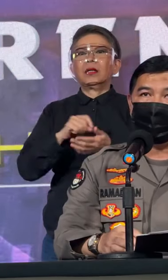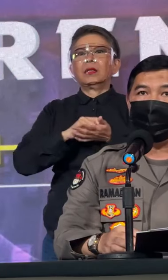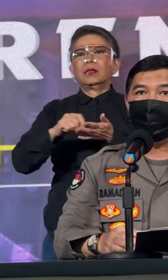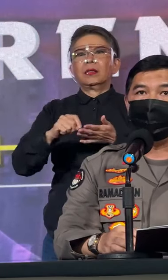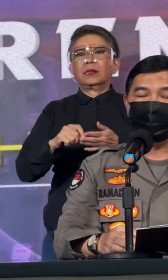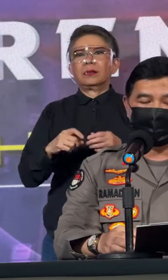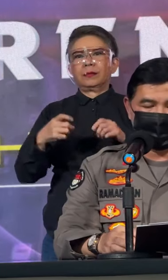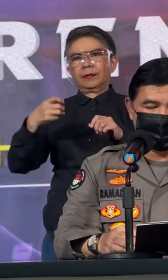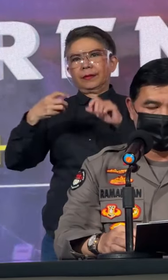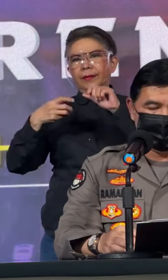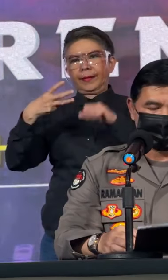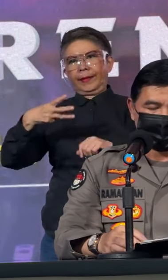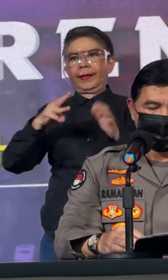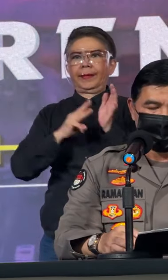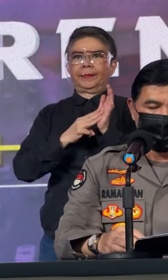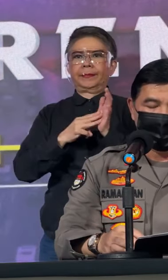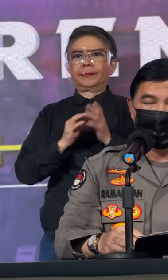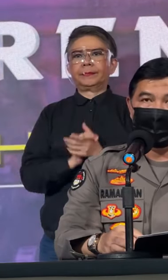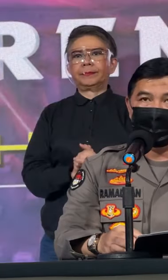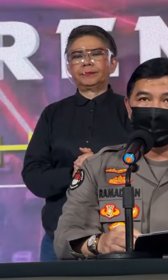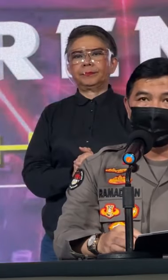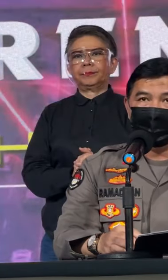saudara EM.